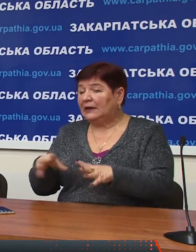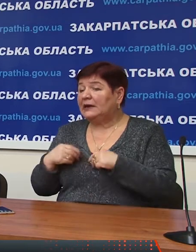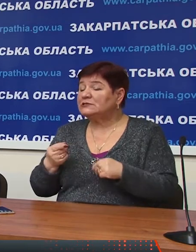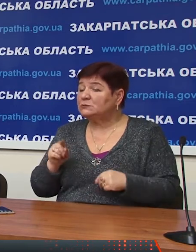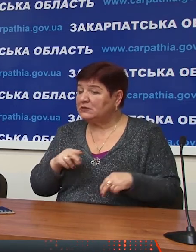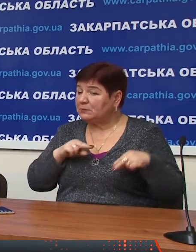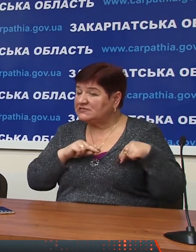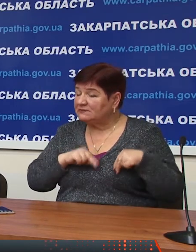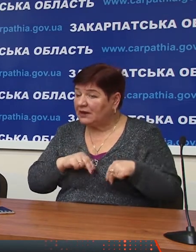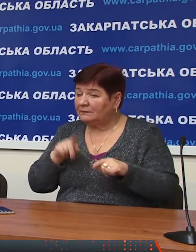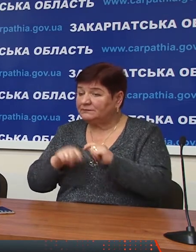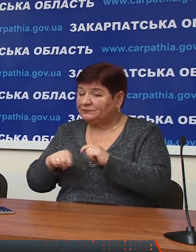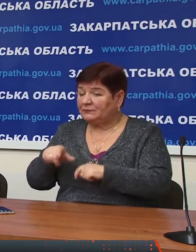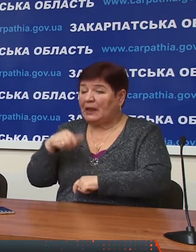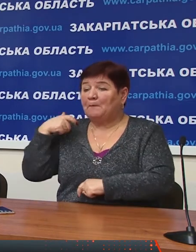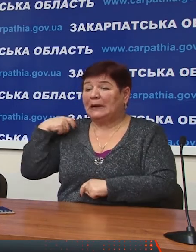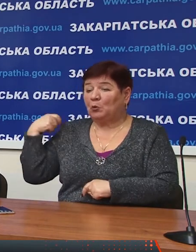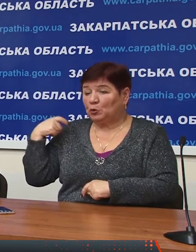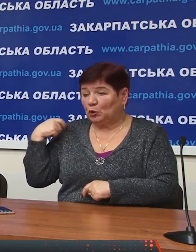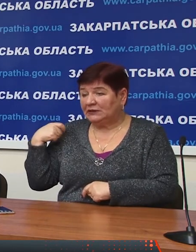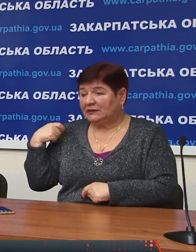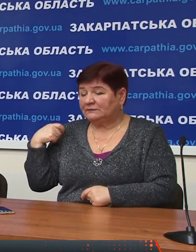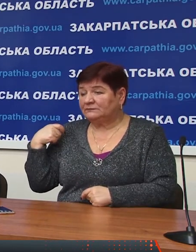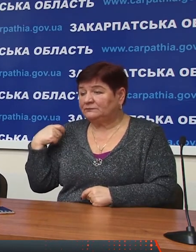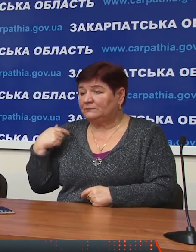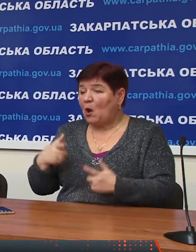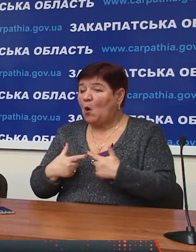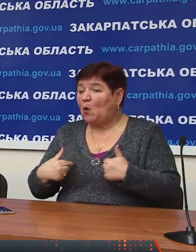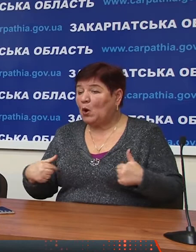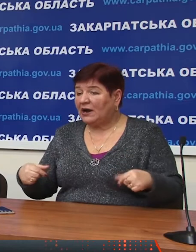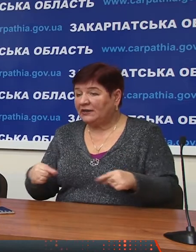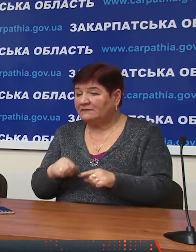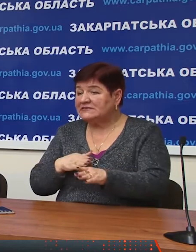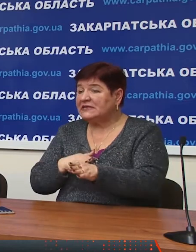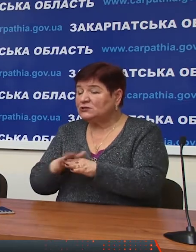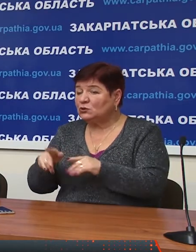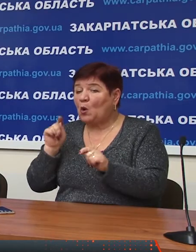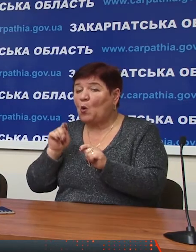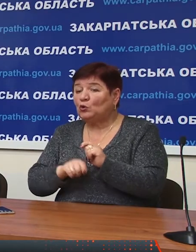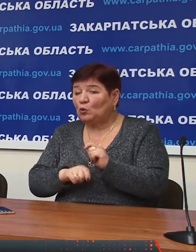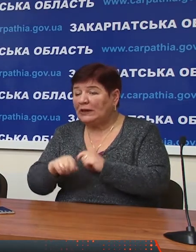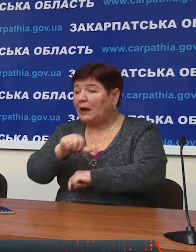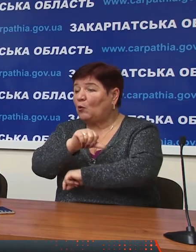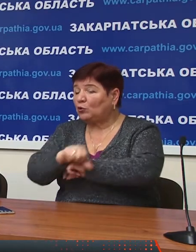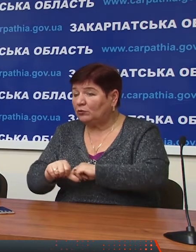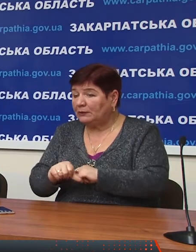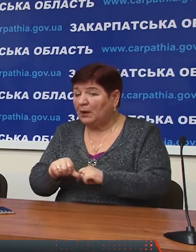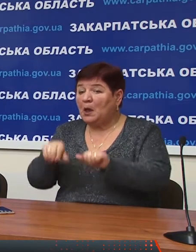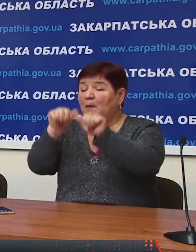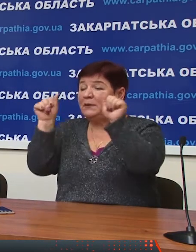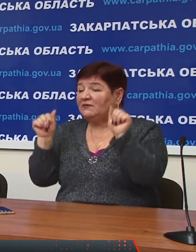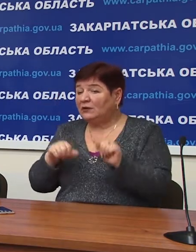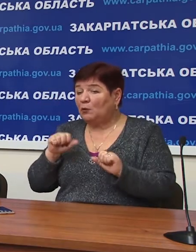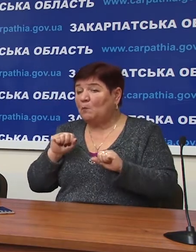цим працівниками митних та прикордонних органів здійснюється контроль на кордоні, тому що під видом цього